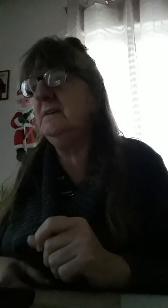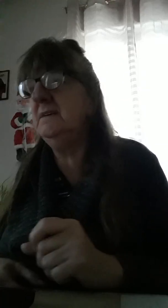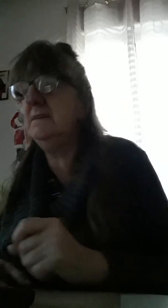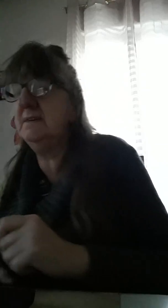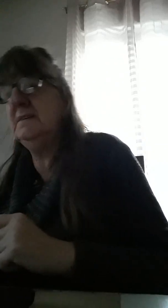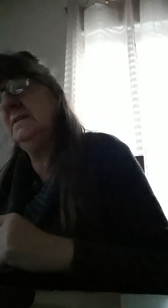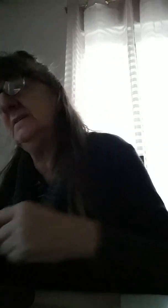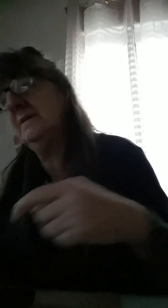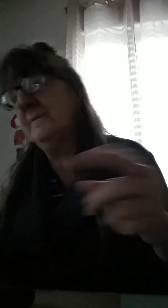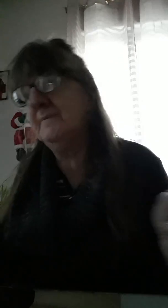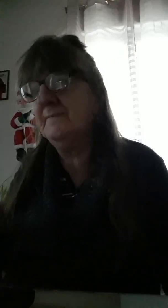pays.